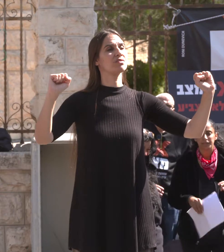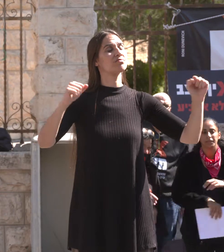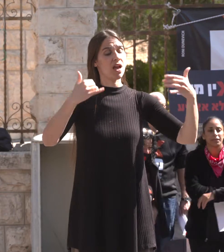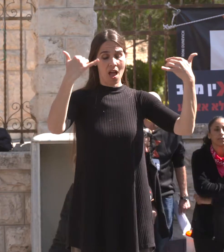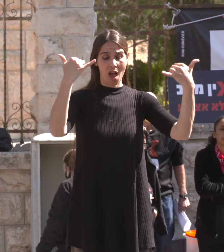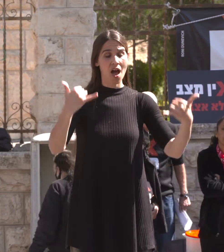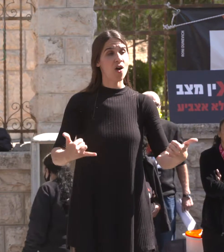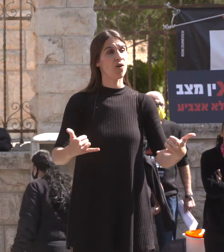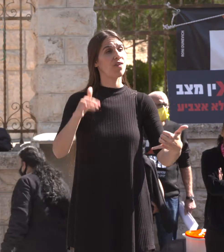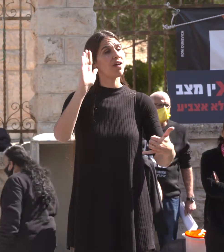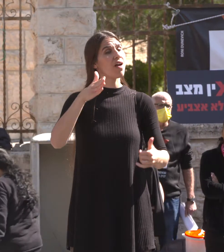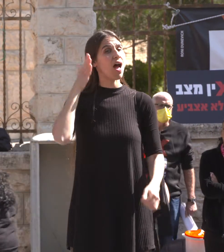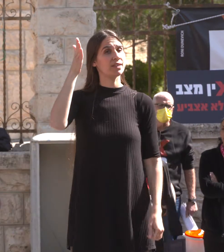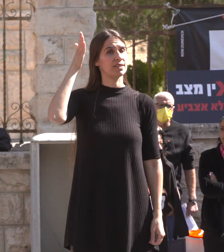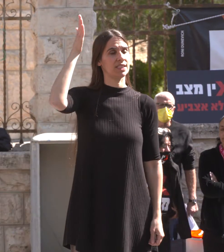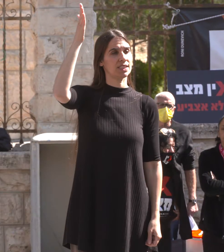ההווה